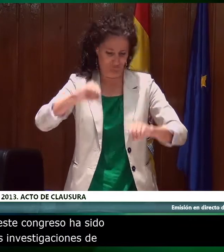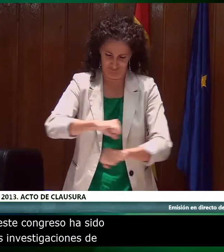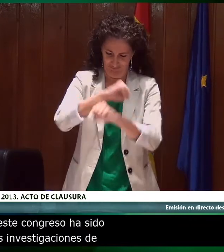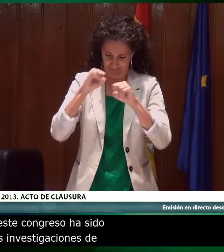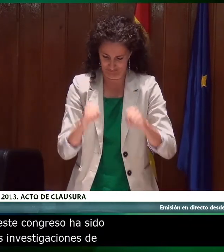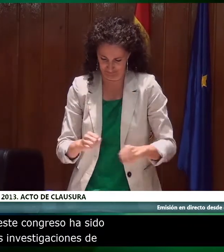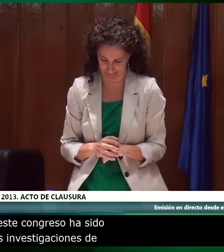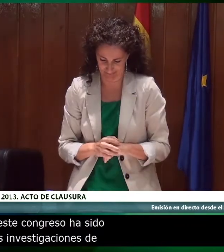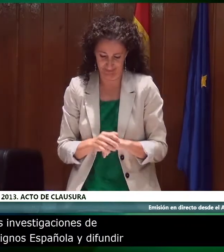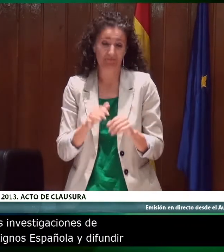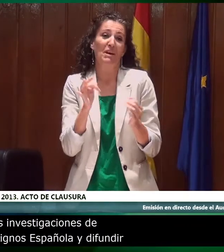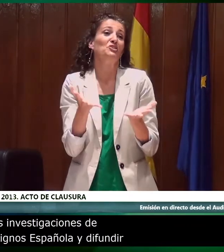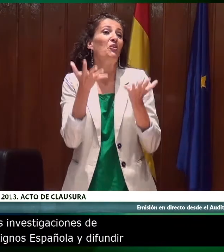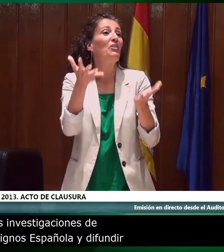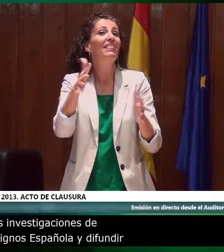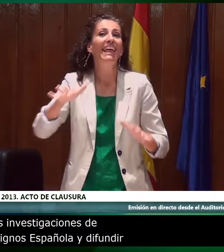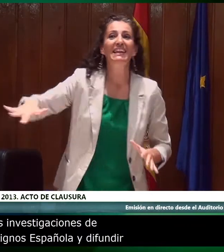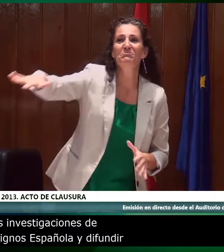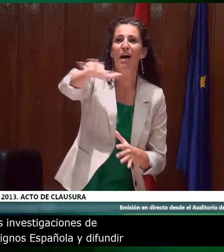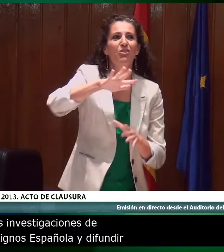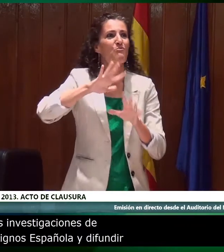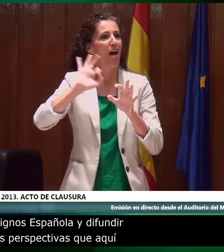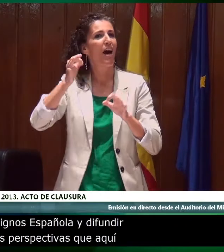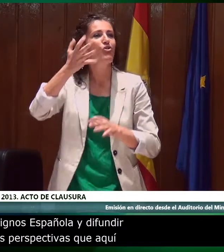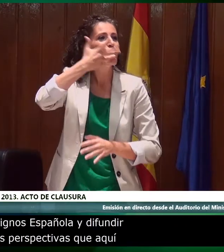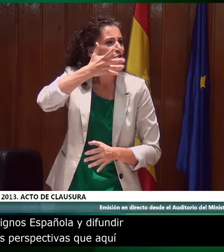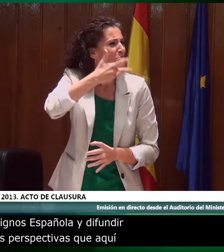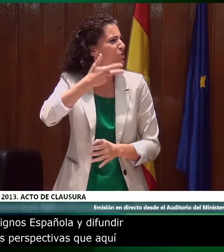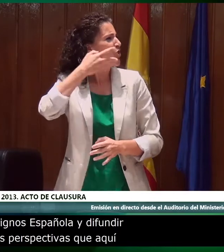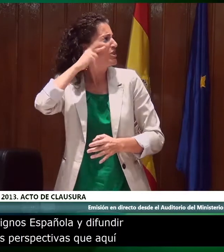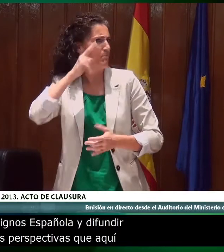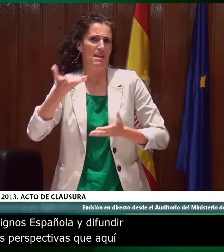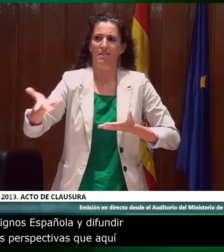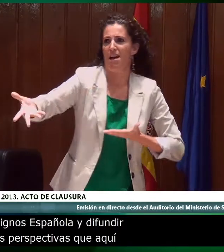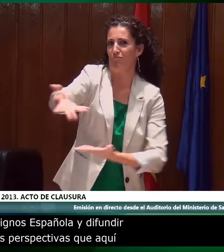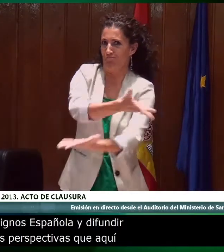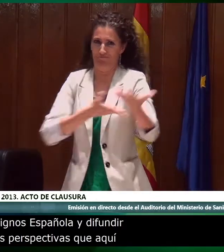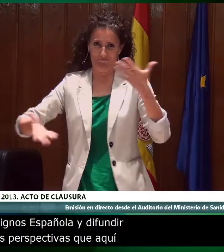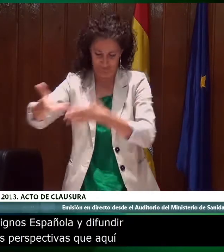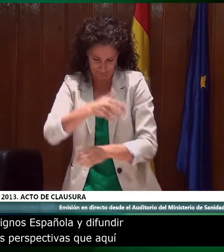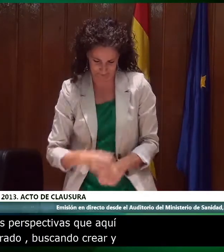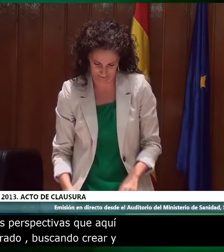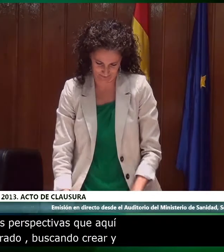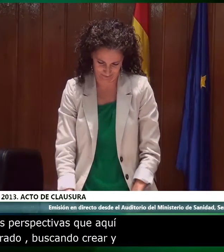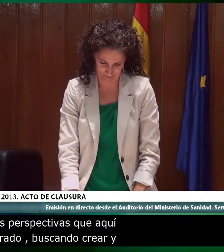crear y consolidar una red de investigación y dotar de un espacio de encuentro de intercambio de